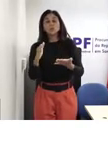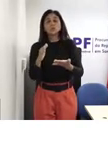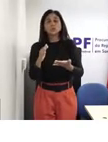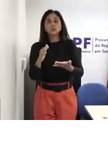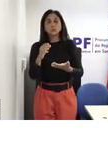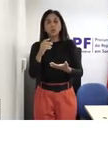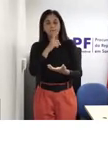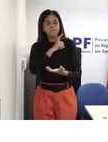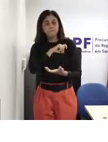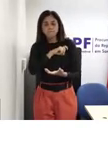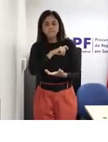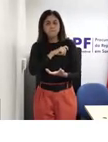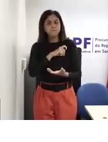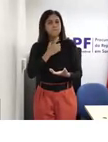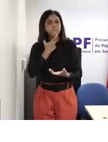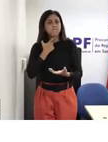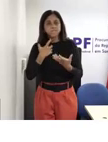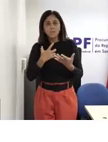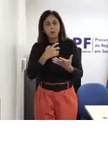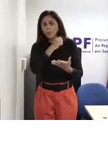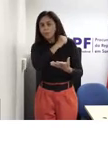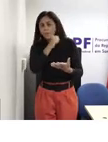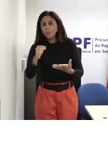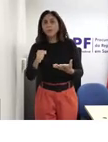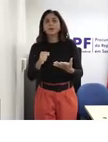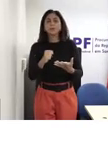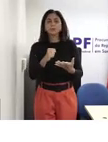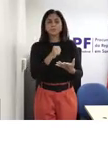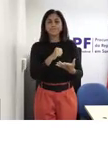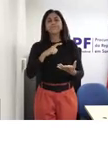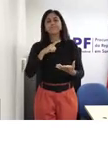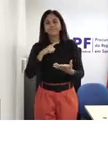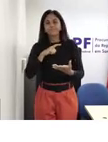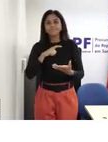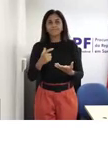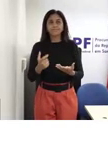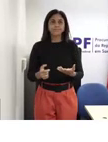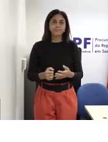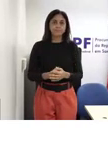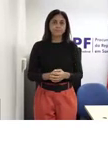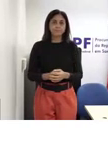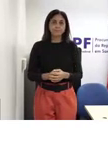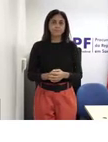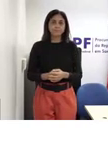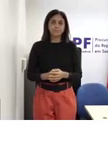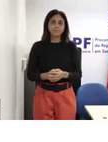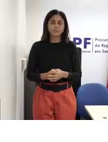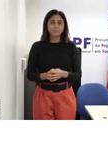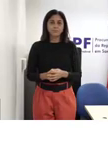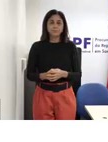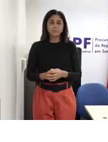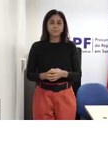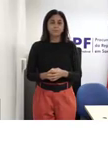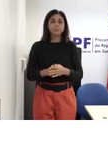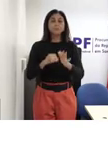100.000 denúncias que a organização da sociedade civil safernet catalogou eh o que que aconteceu em